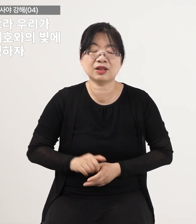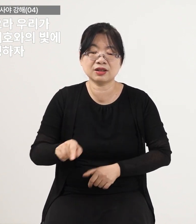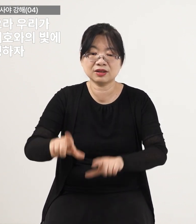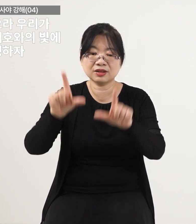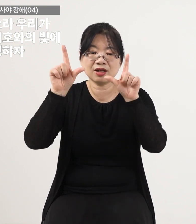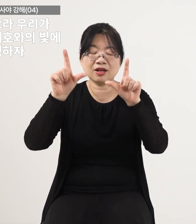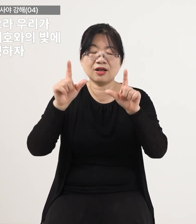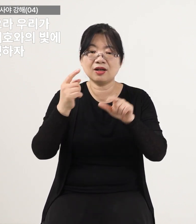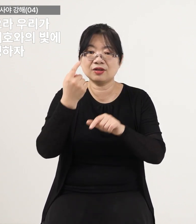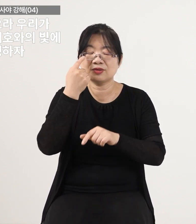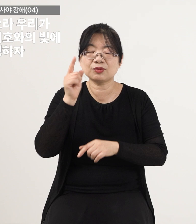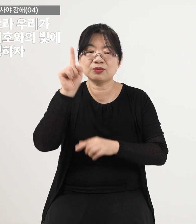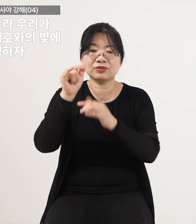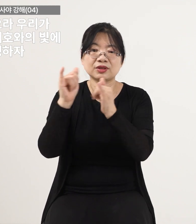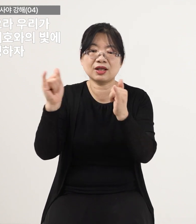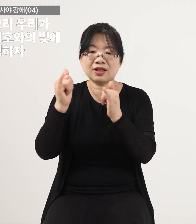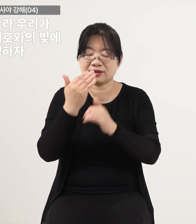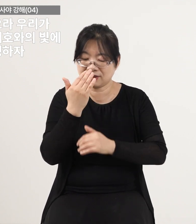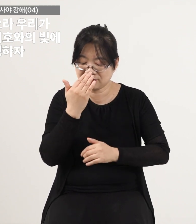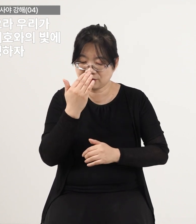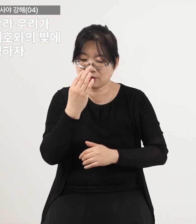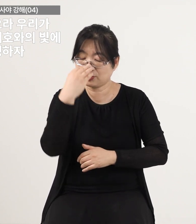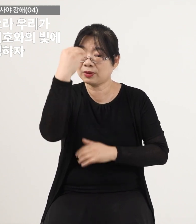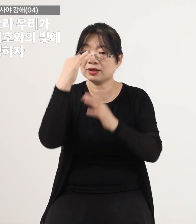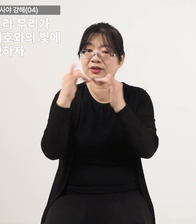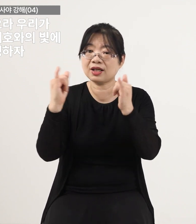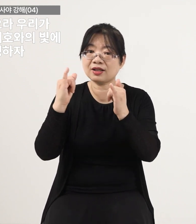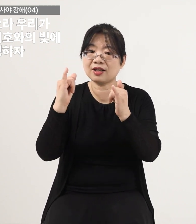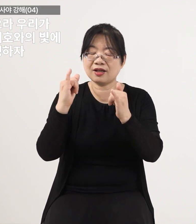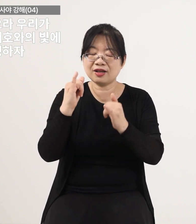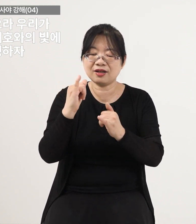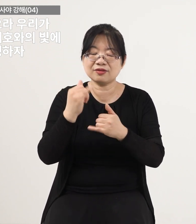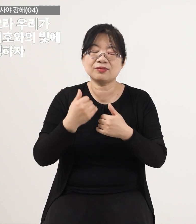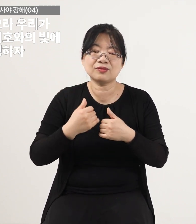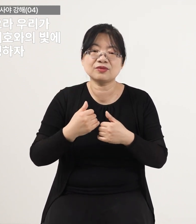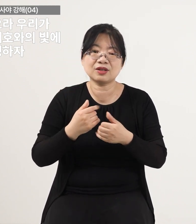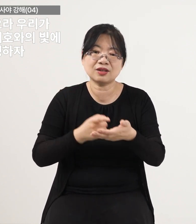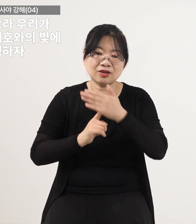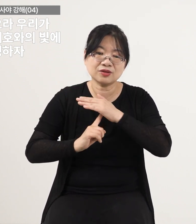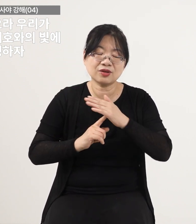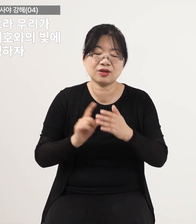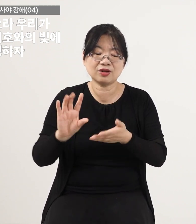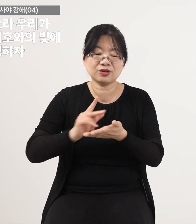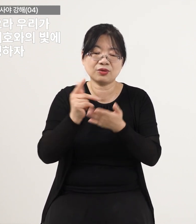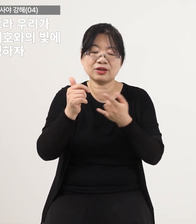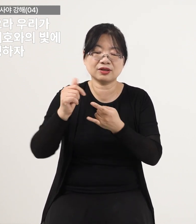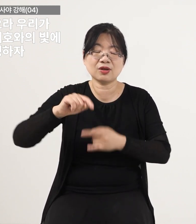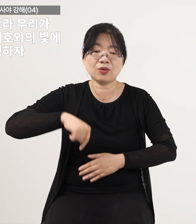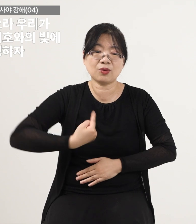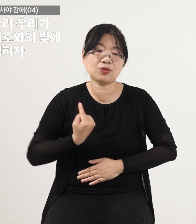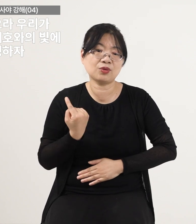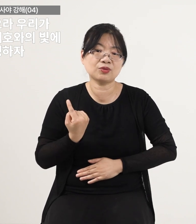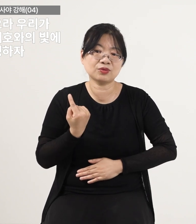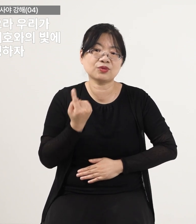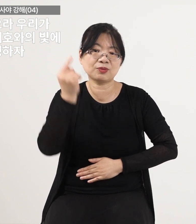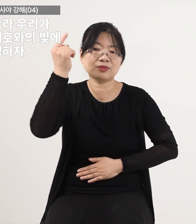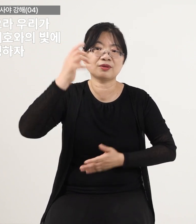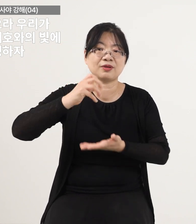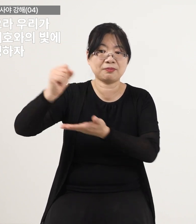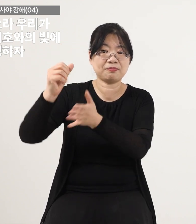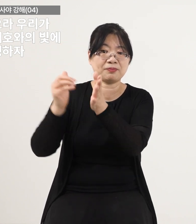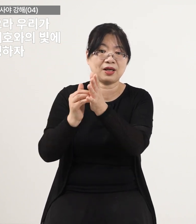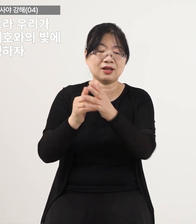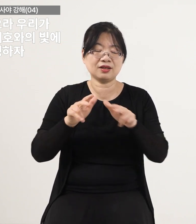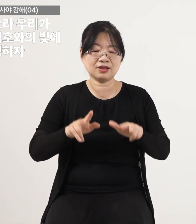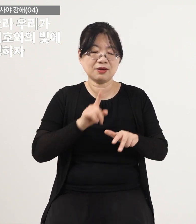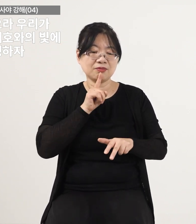그날에 눈이 높은 자가 낮아지며 교만한 자가 굴복되고 여호와께서 홀로 높임을 받으시리라. 여기서